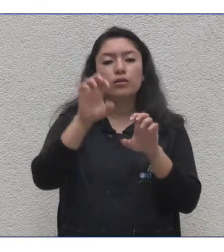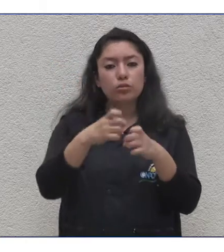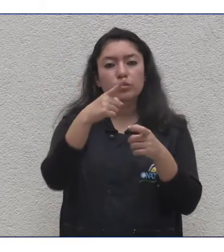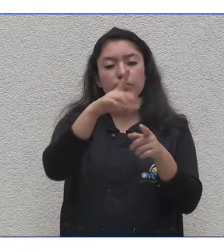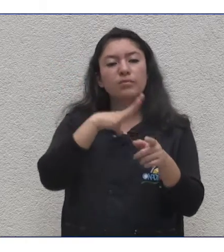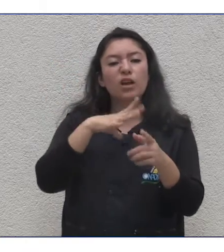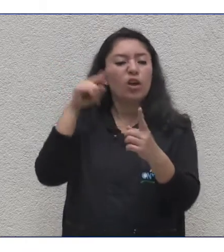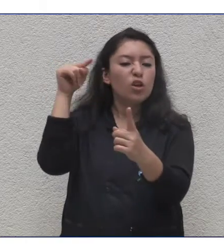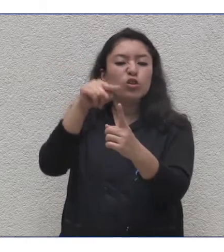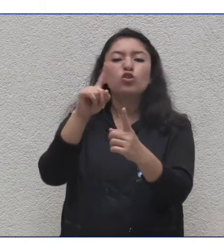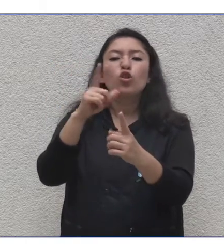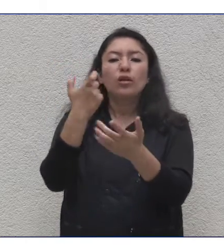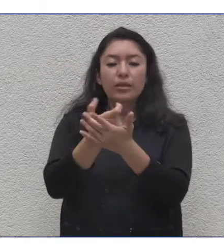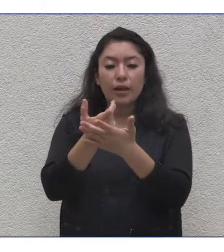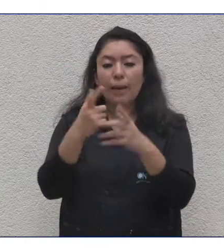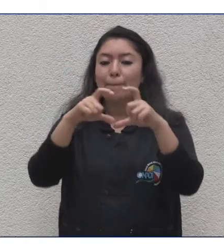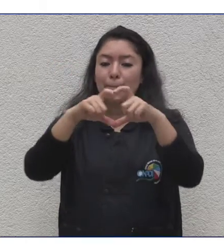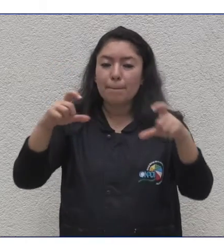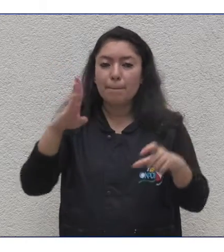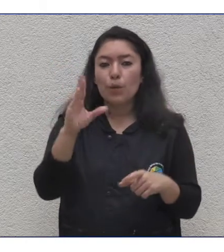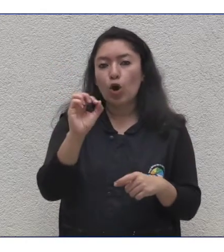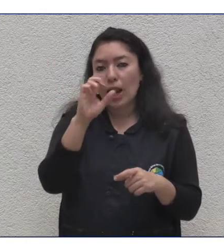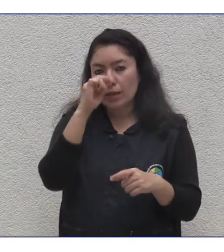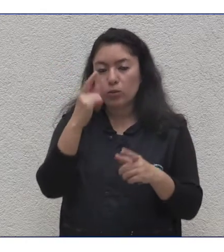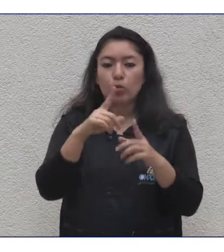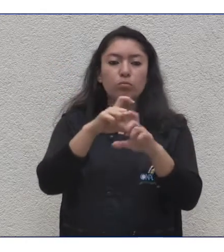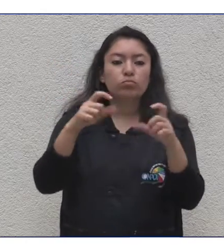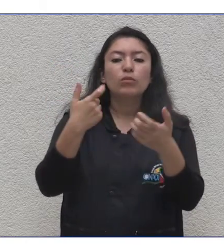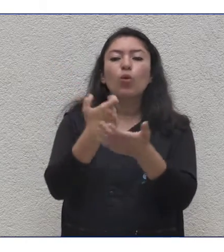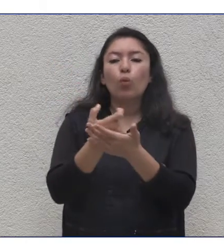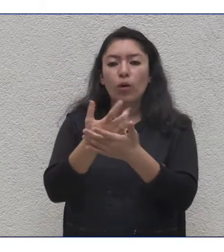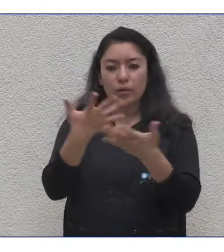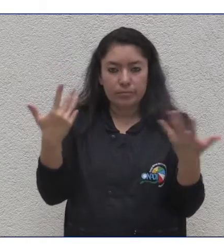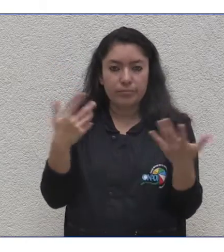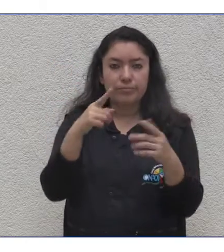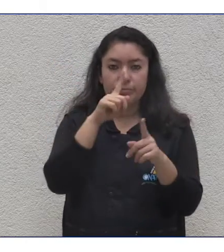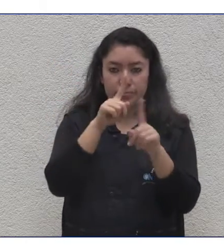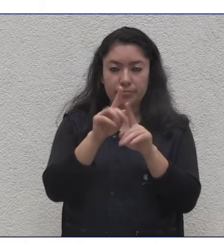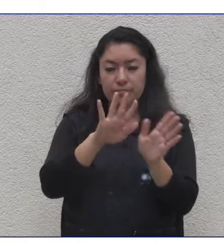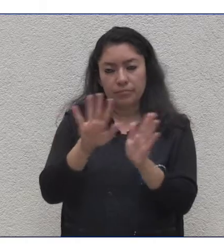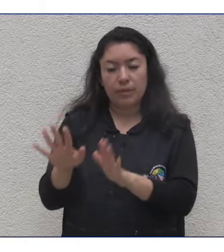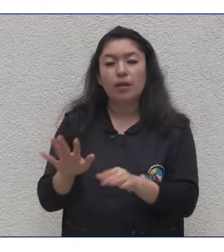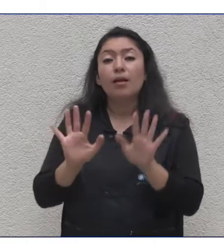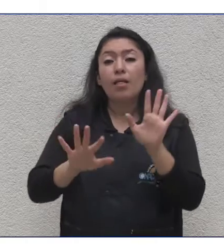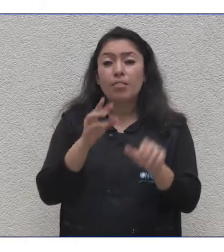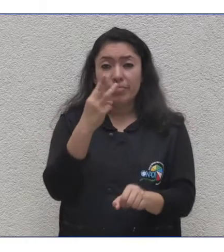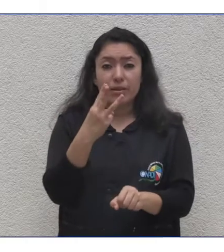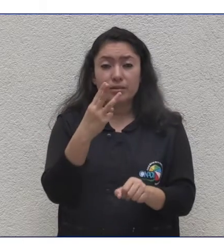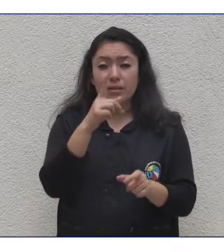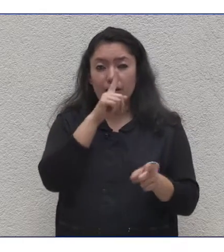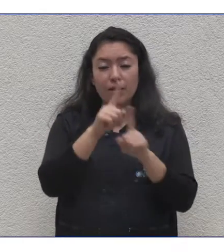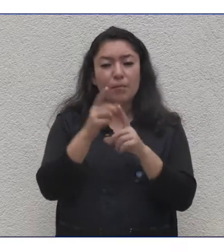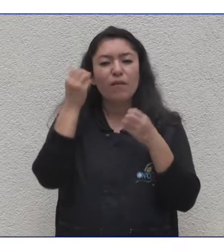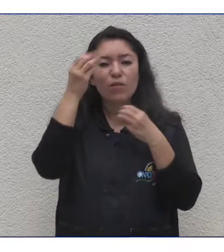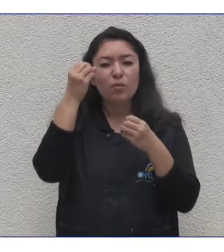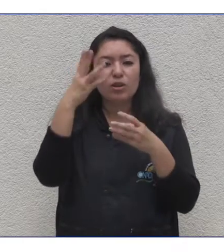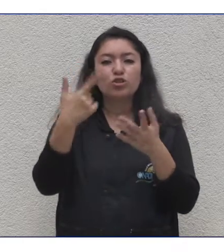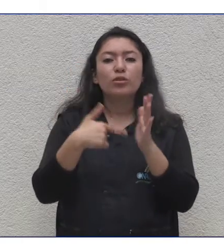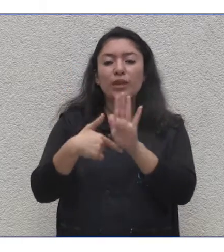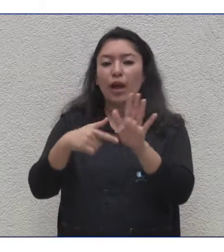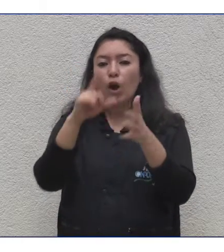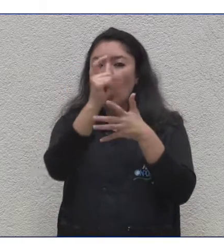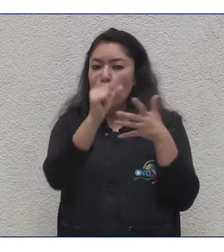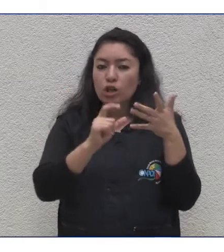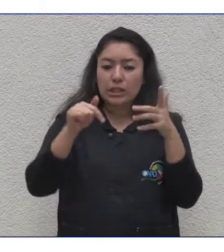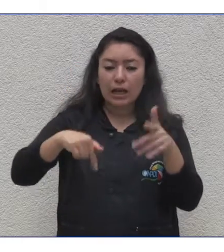costos, tanto de boletos aéreos como de viáticos. 13. La información relacionada al inventario de bienes muebles